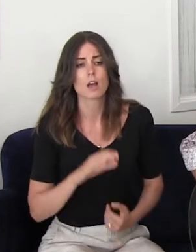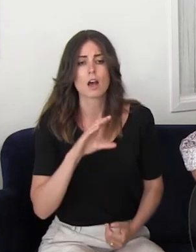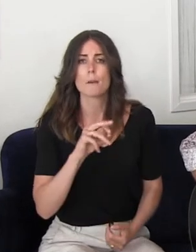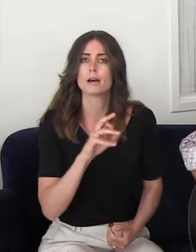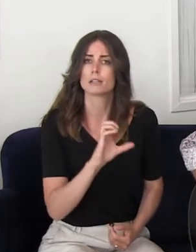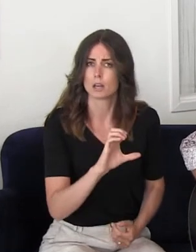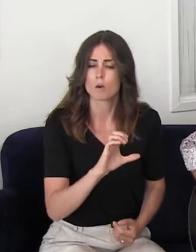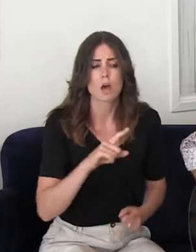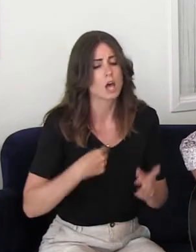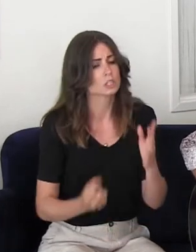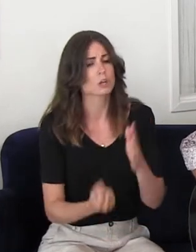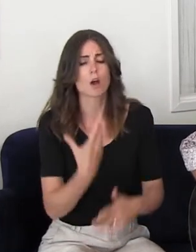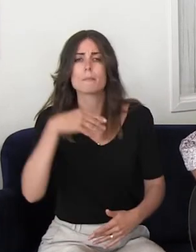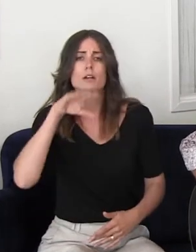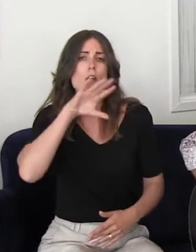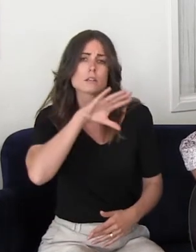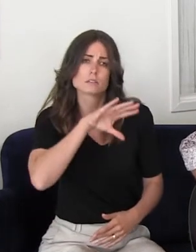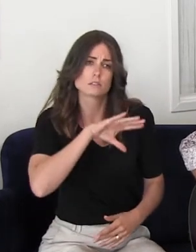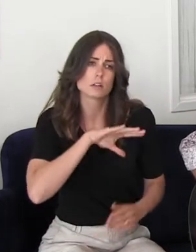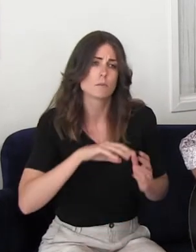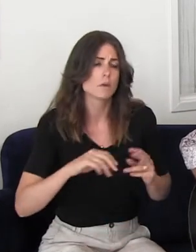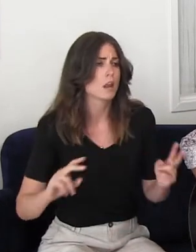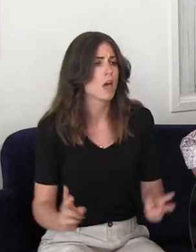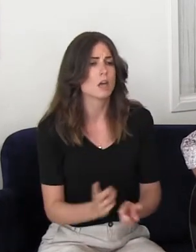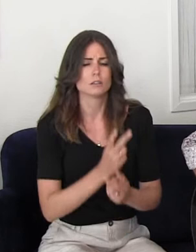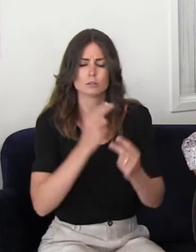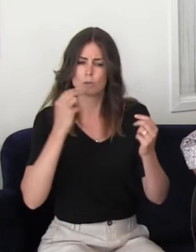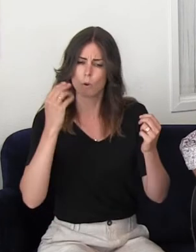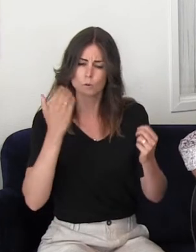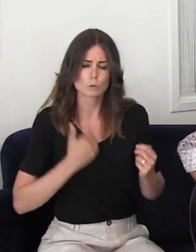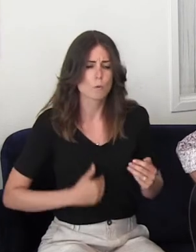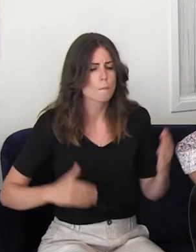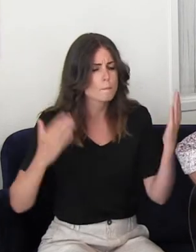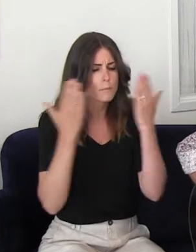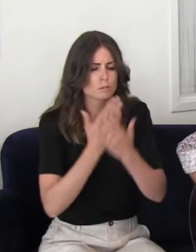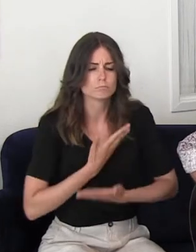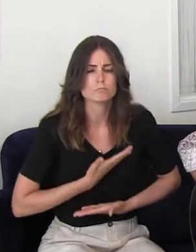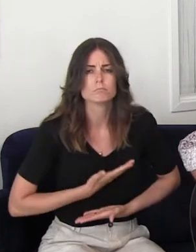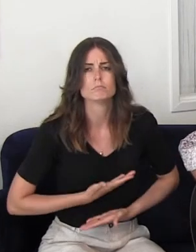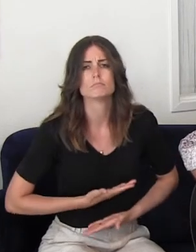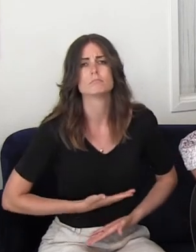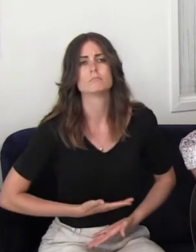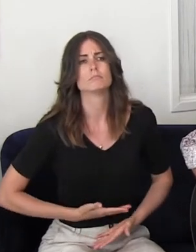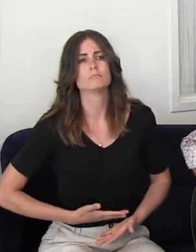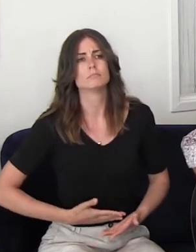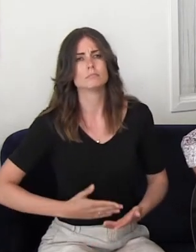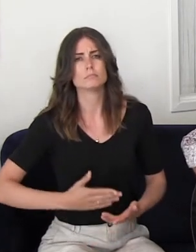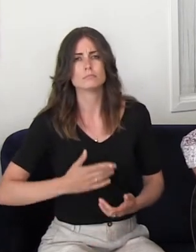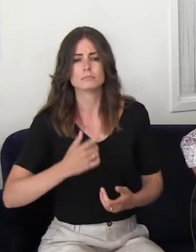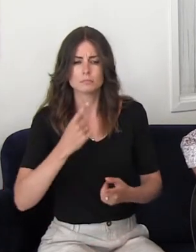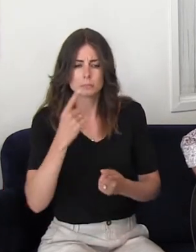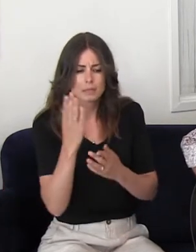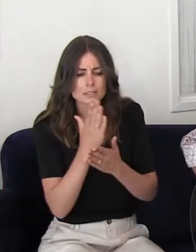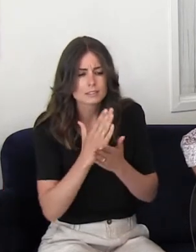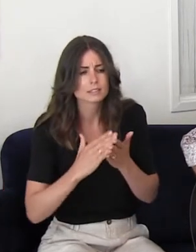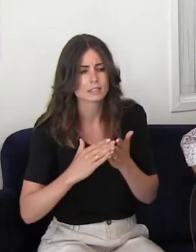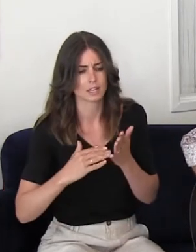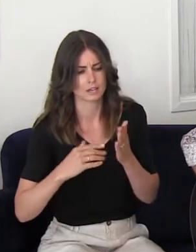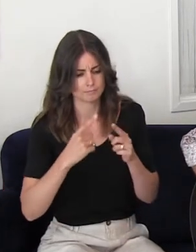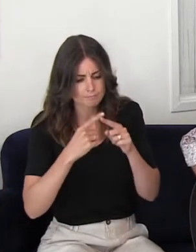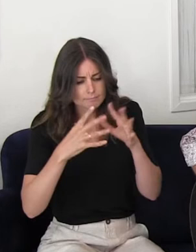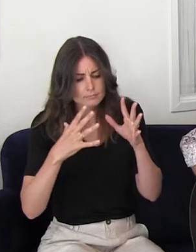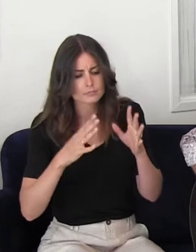Amadeus gjorde klassiker, han dog i svart misär, men en liten flik av